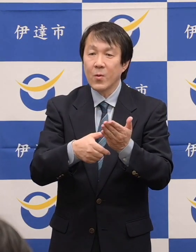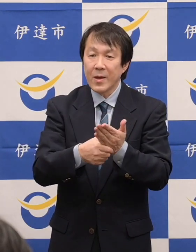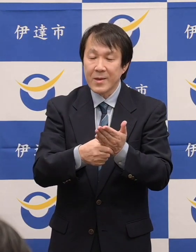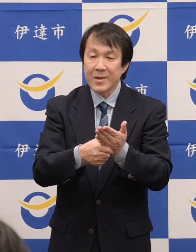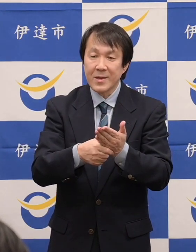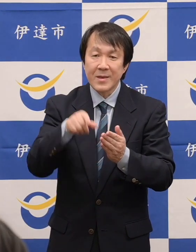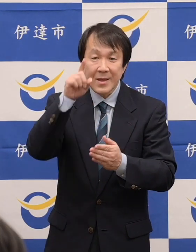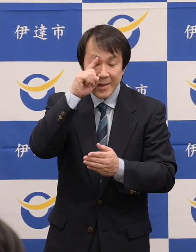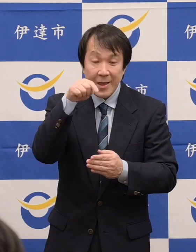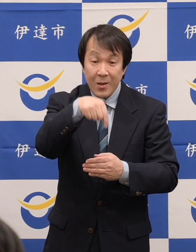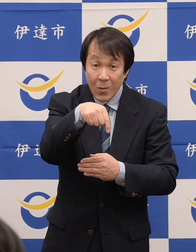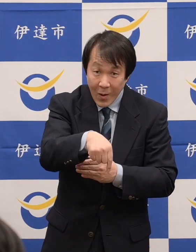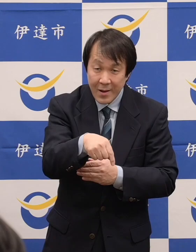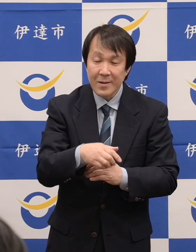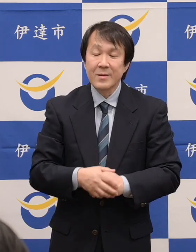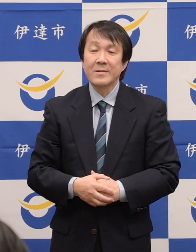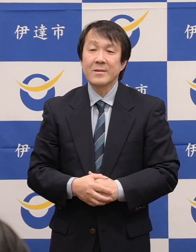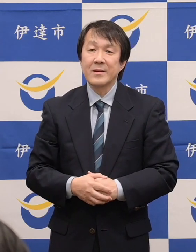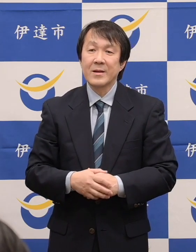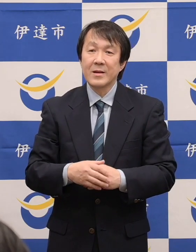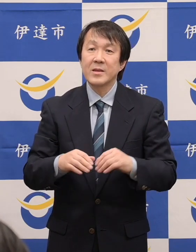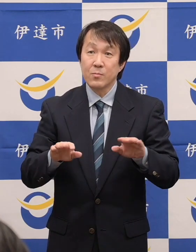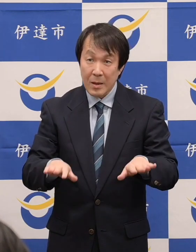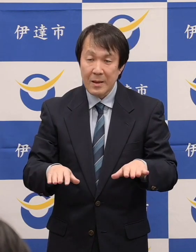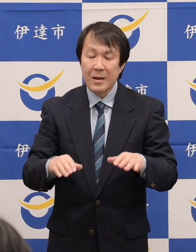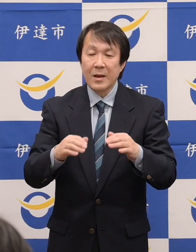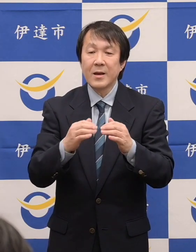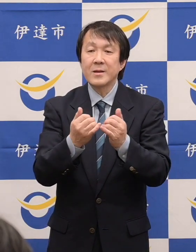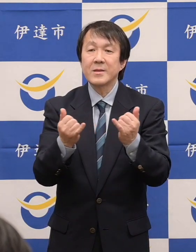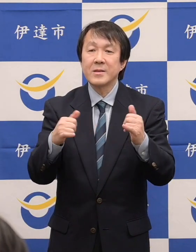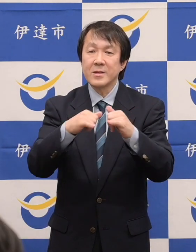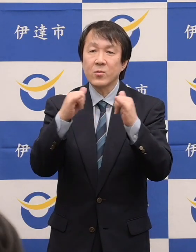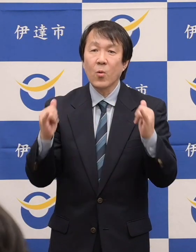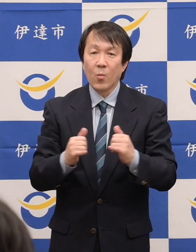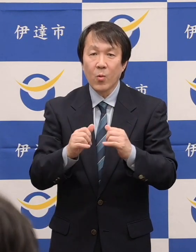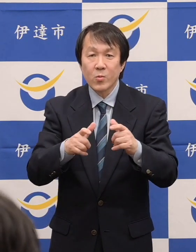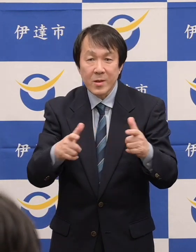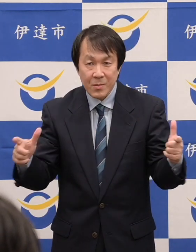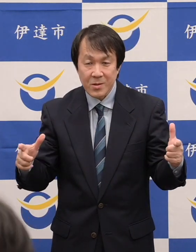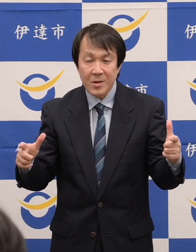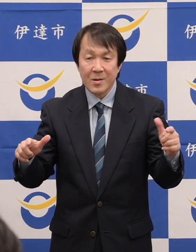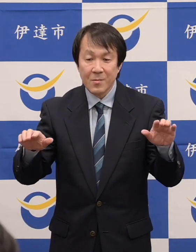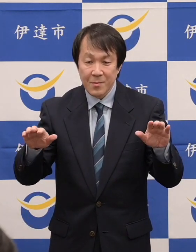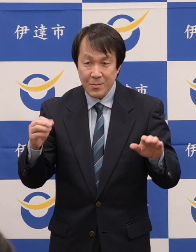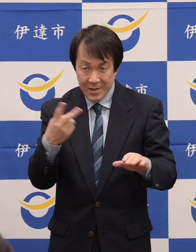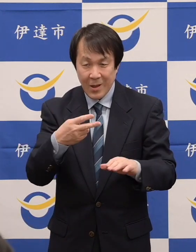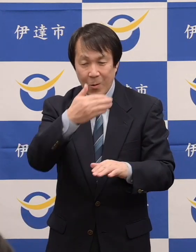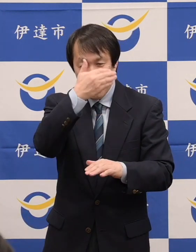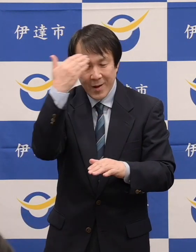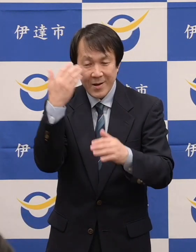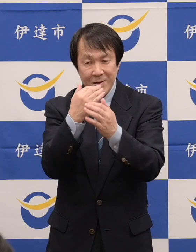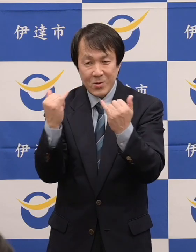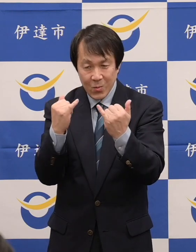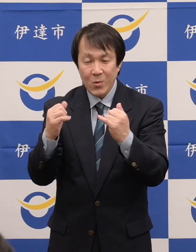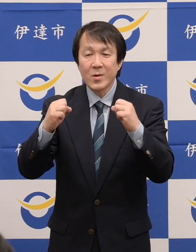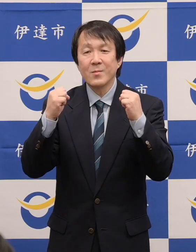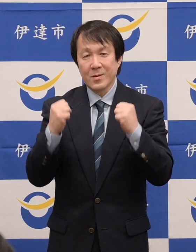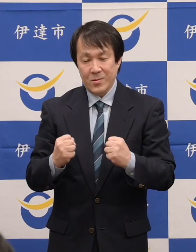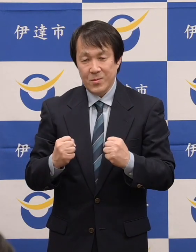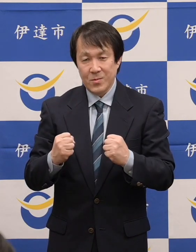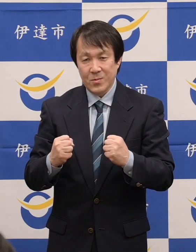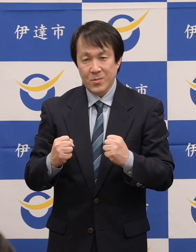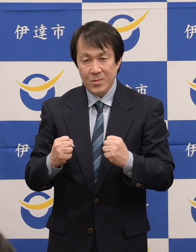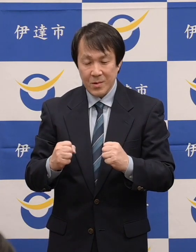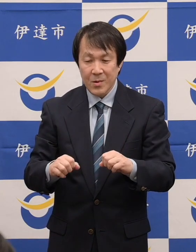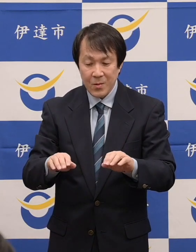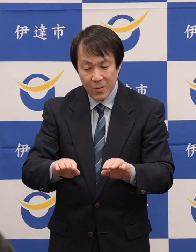域、今人口も増加をしております。また若い世代の方もいらっしゃいます。ですから、その若い世